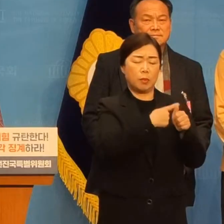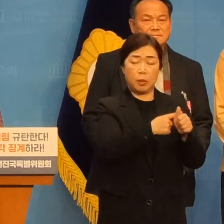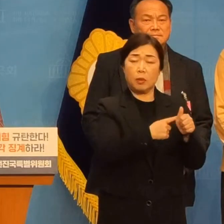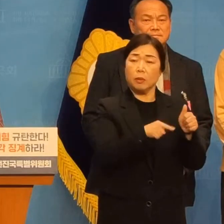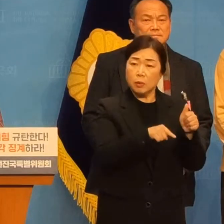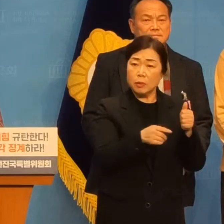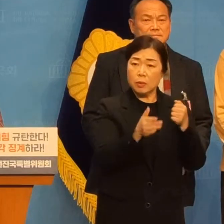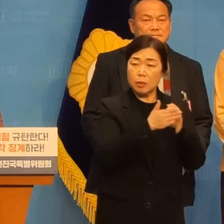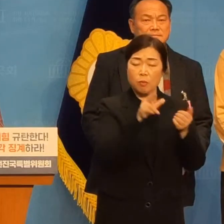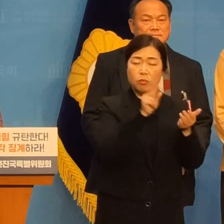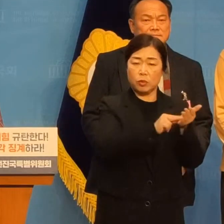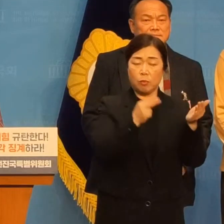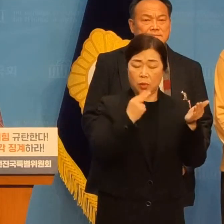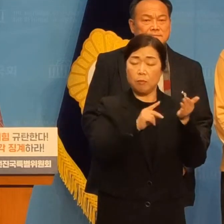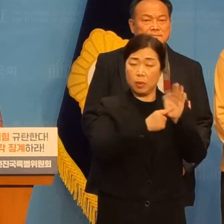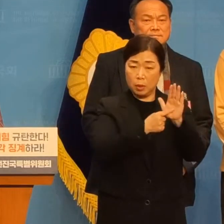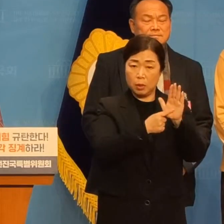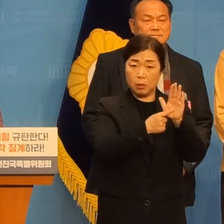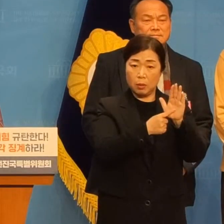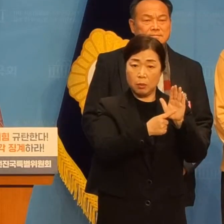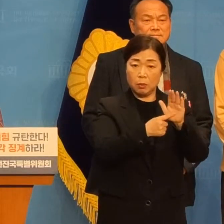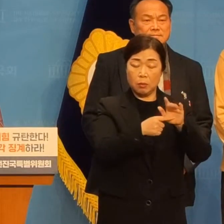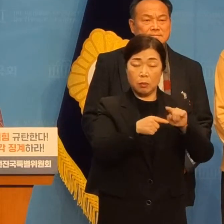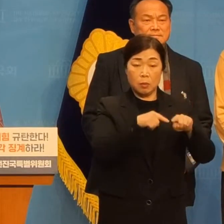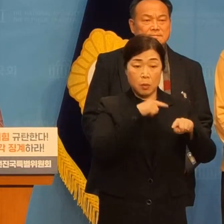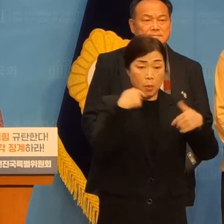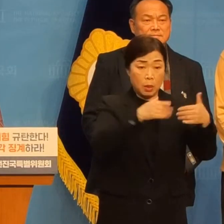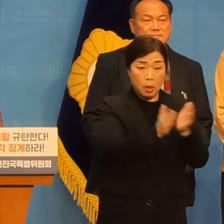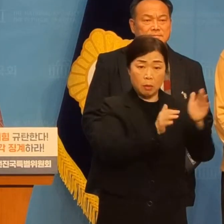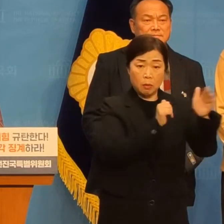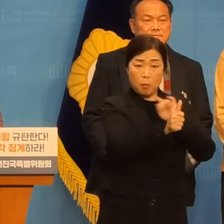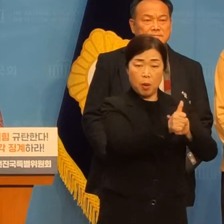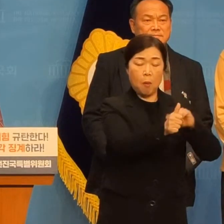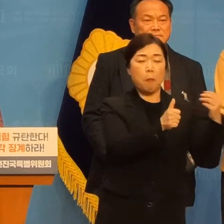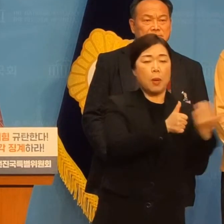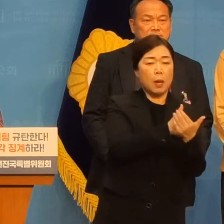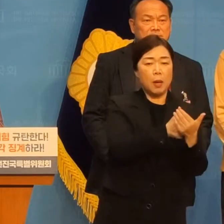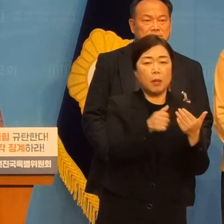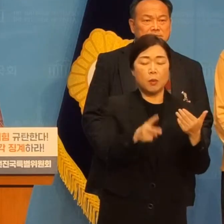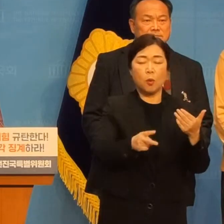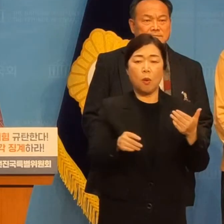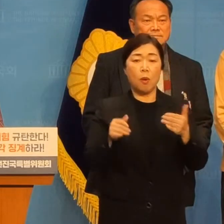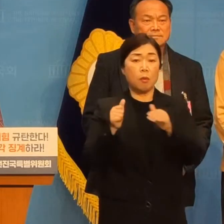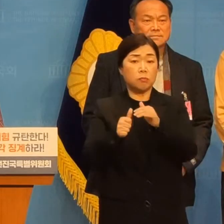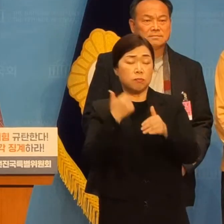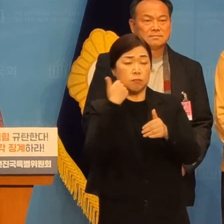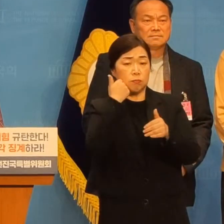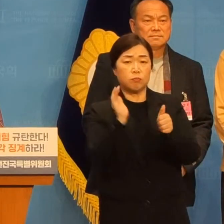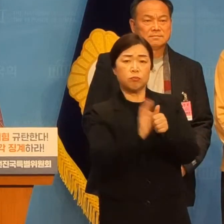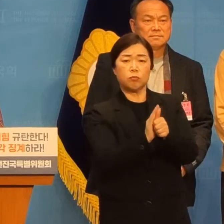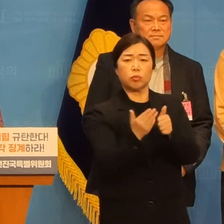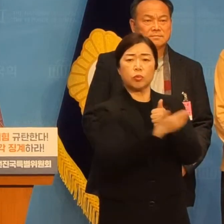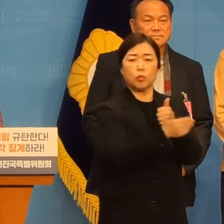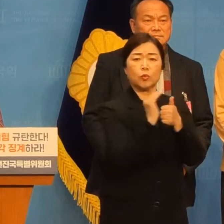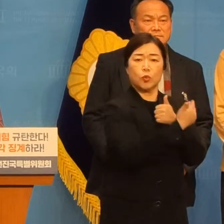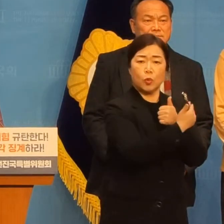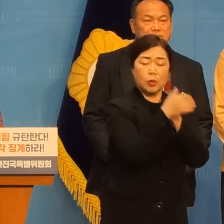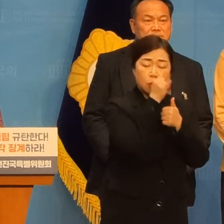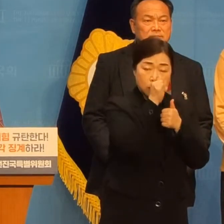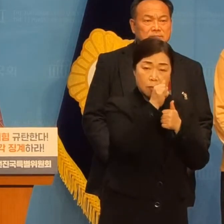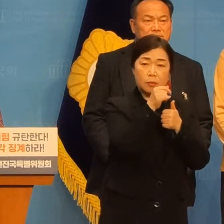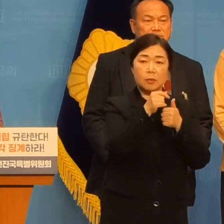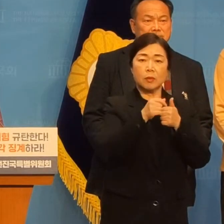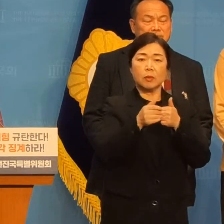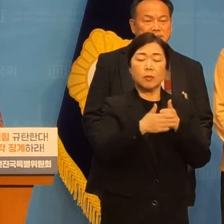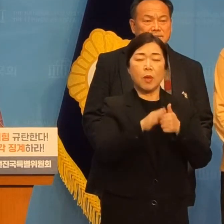당대표가 감싸고 당 대변인이 두둔하니 박민영 대변인은 신이 났습니다. 여성 장애인 정체성을